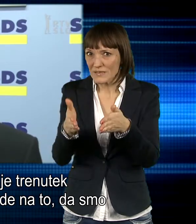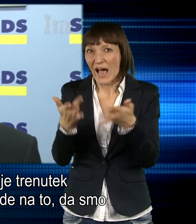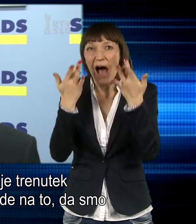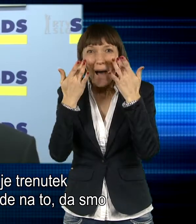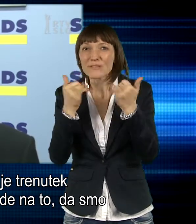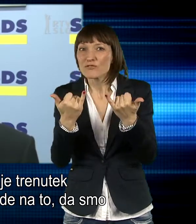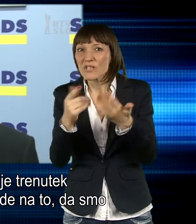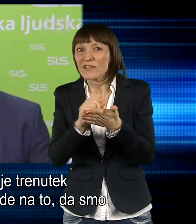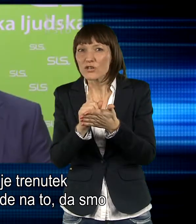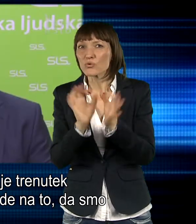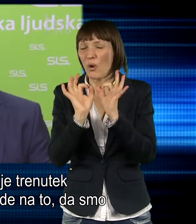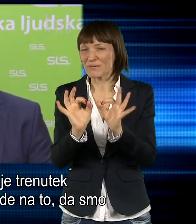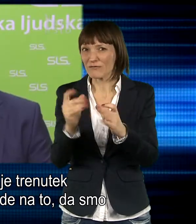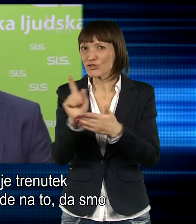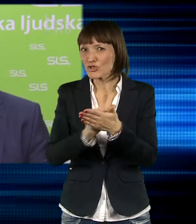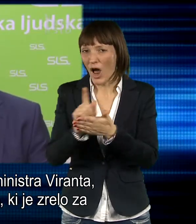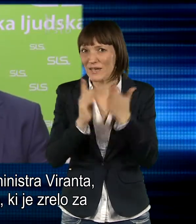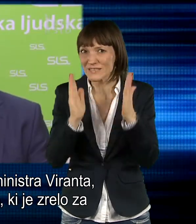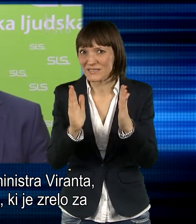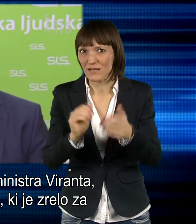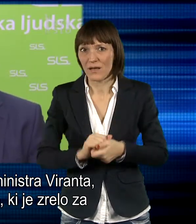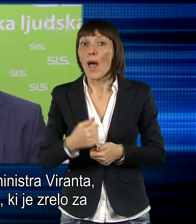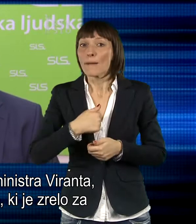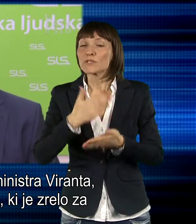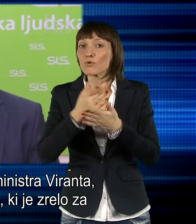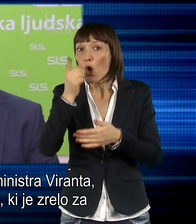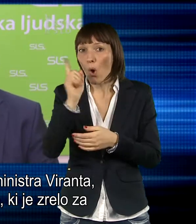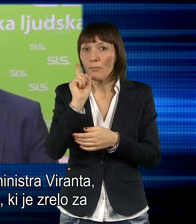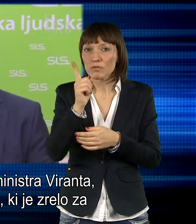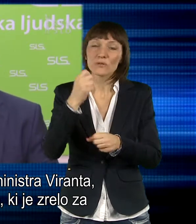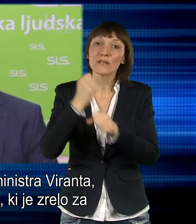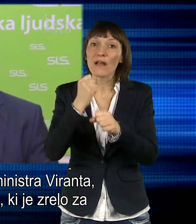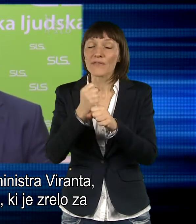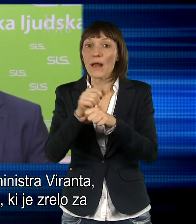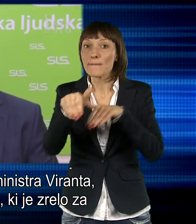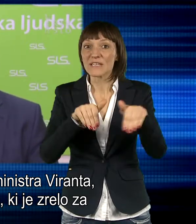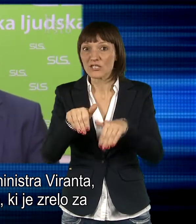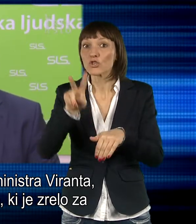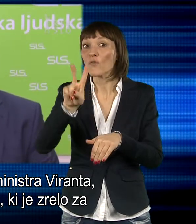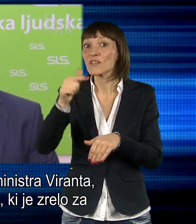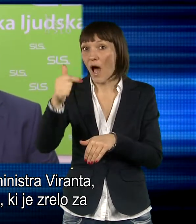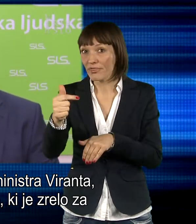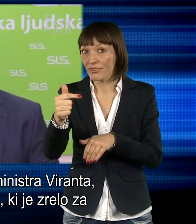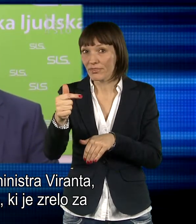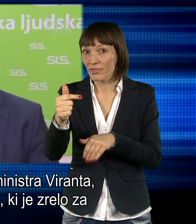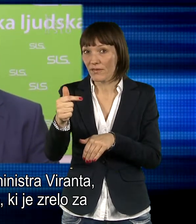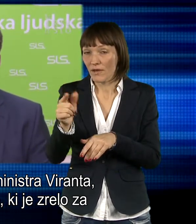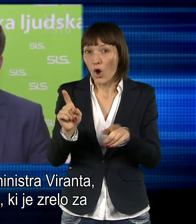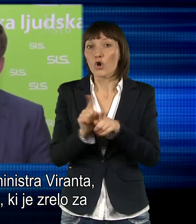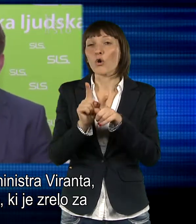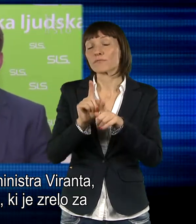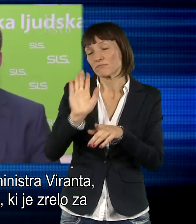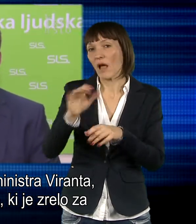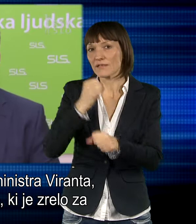če je trenutek najprimernejši. Glede na to, da smo opozorili na delo ministra Viranta, ga ocenim